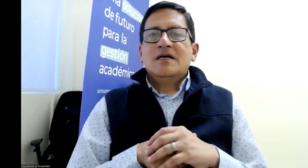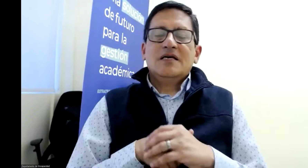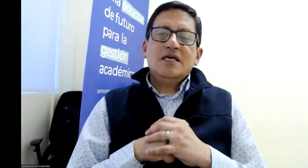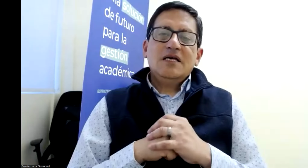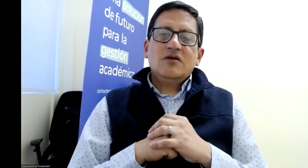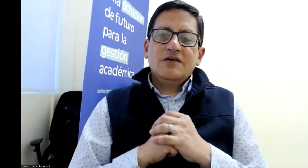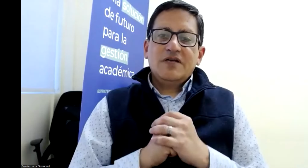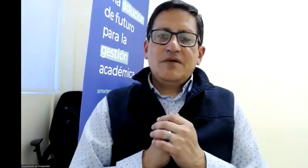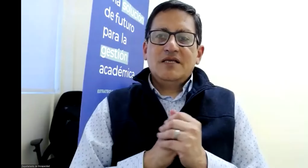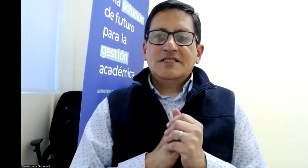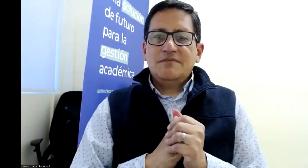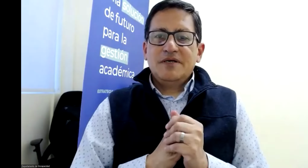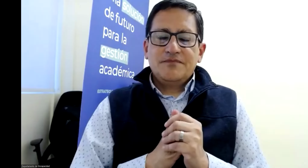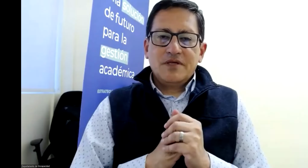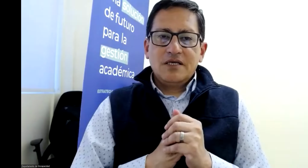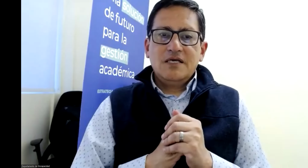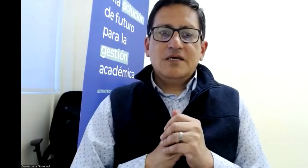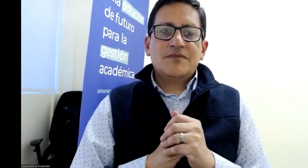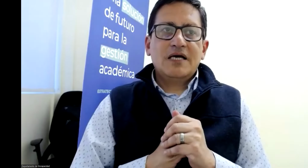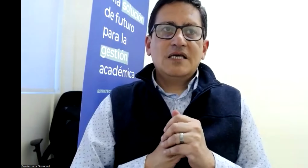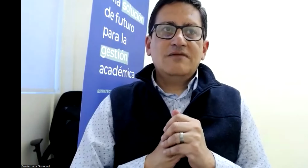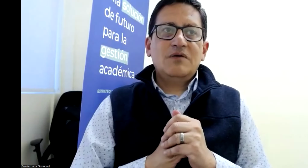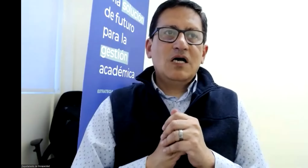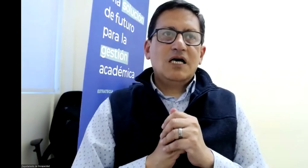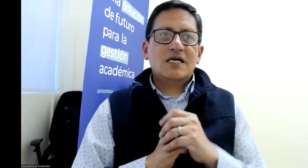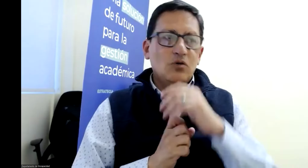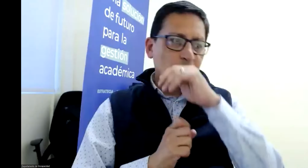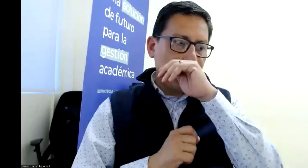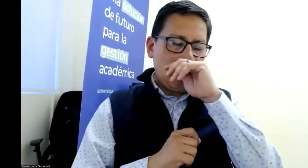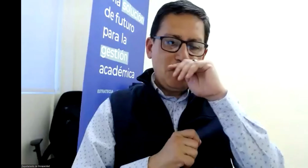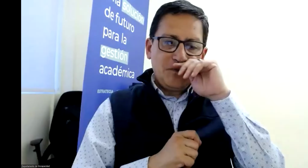y nos queda finalmente diciembre y aquí vamos a recurrir a algo